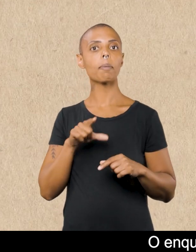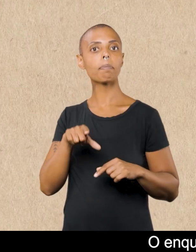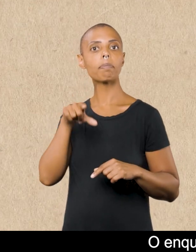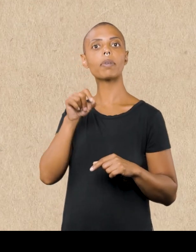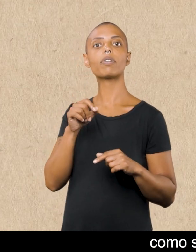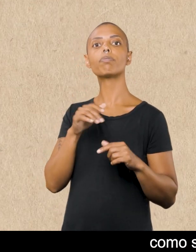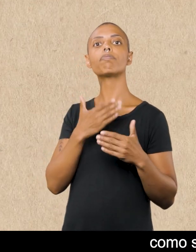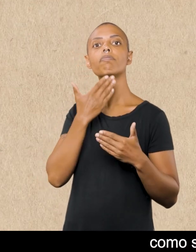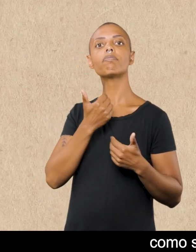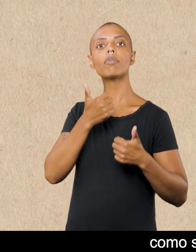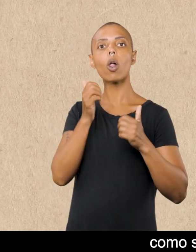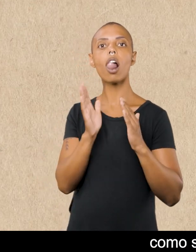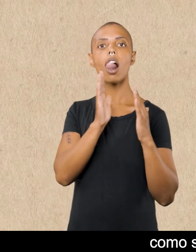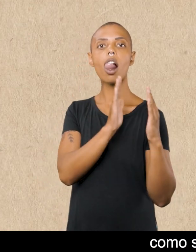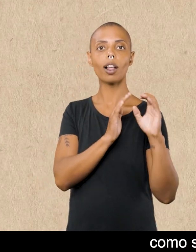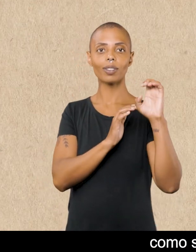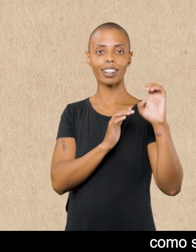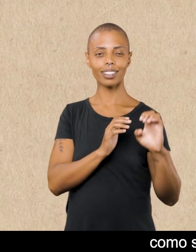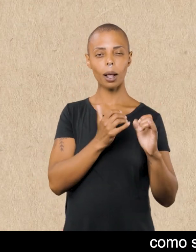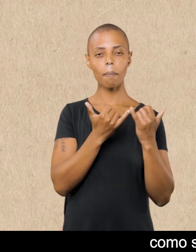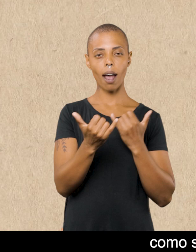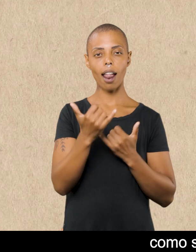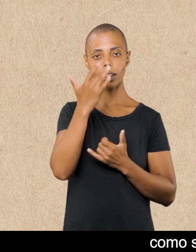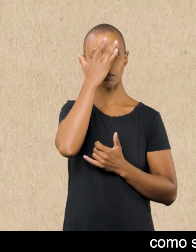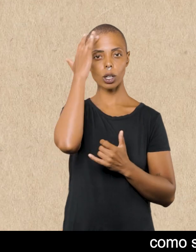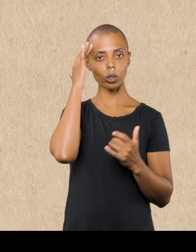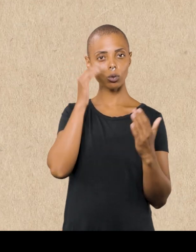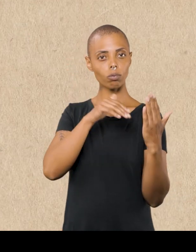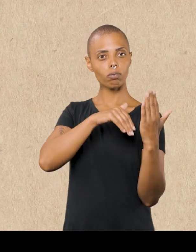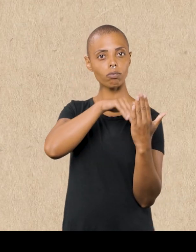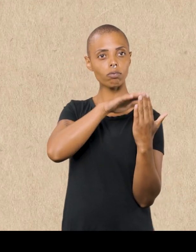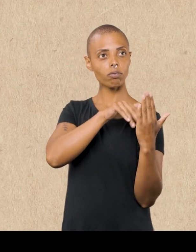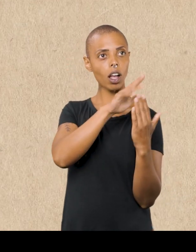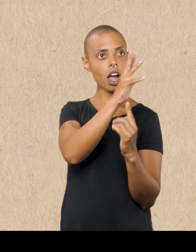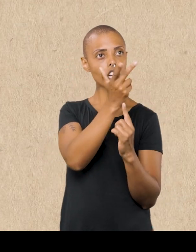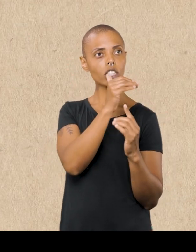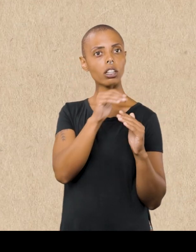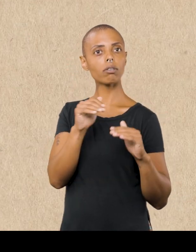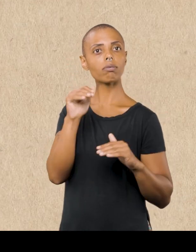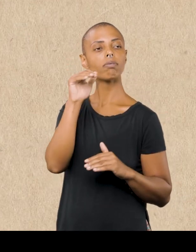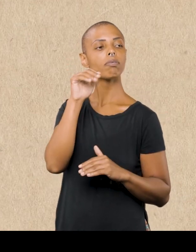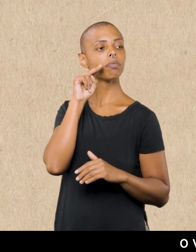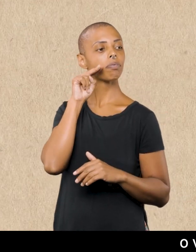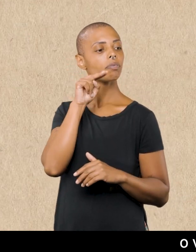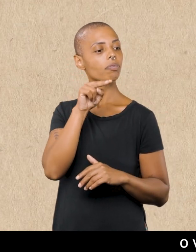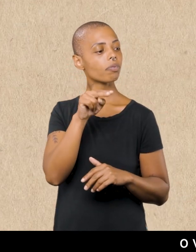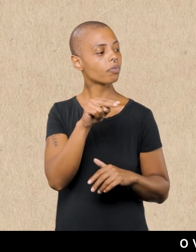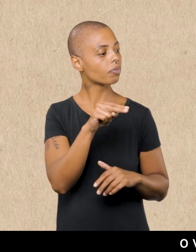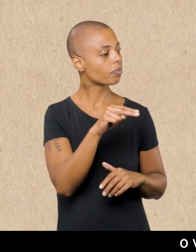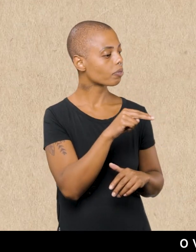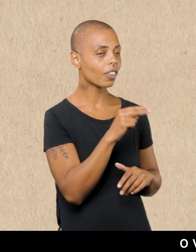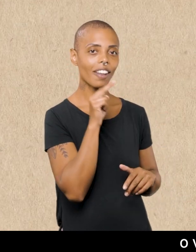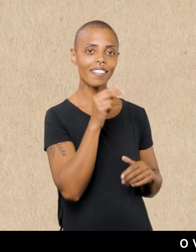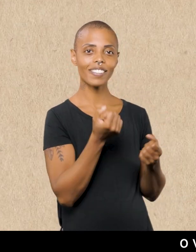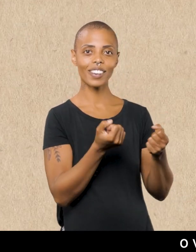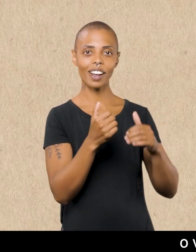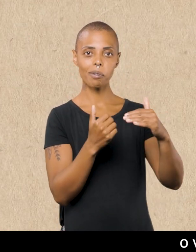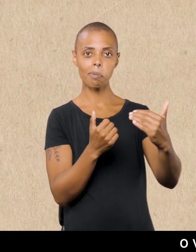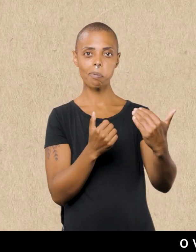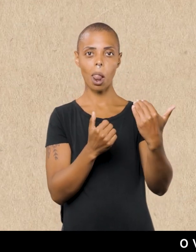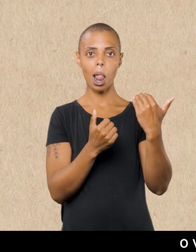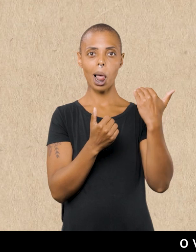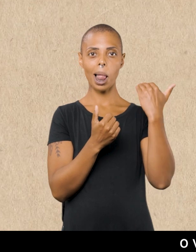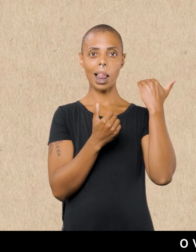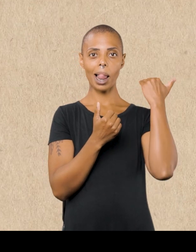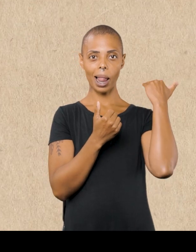perfil. O enquadramento privilegia o lado esquerdo da cena, como se o artista estivesse sobre um lugar alto e